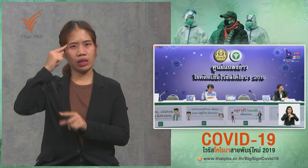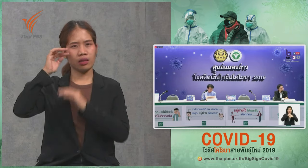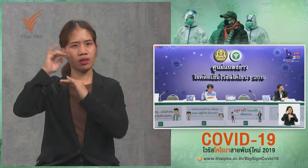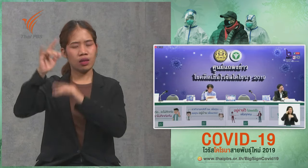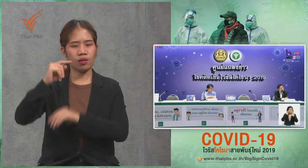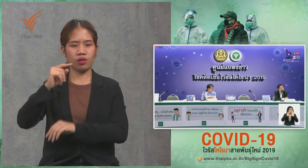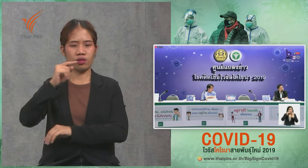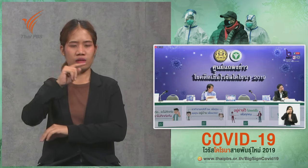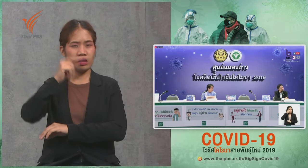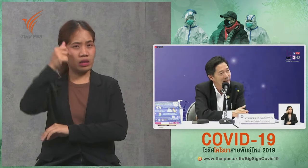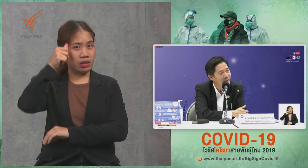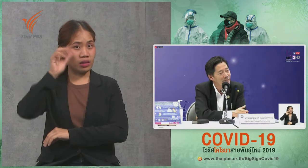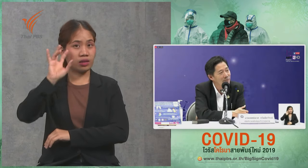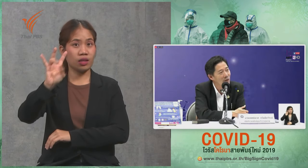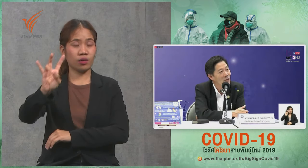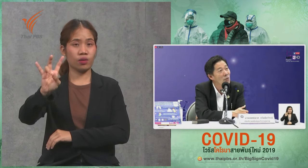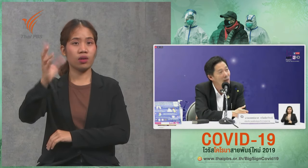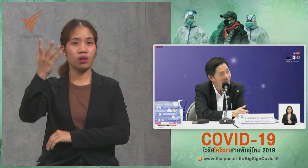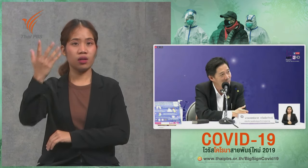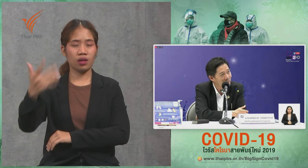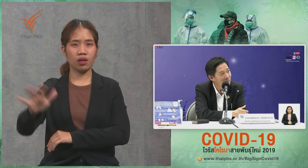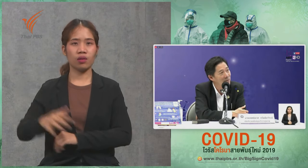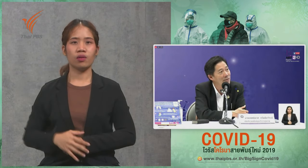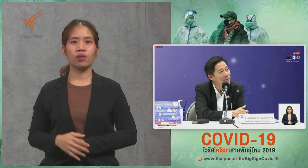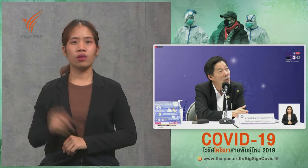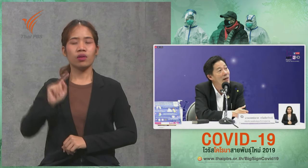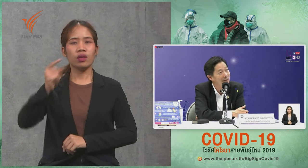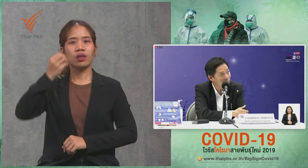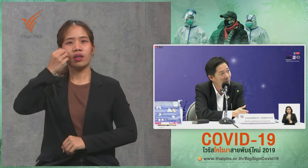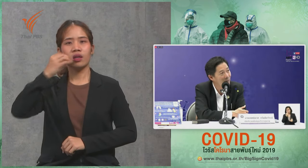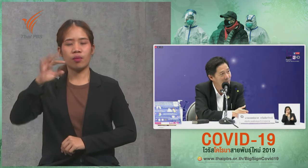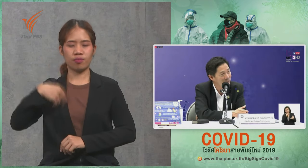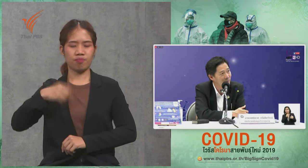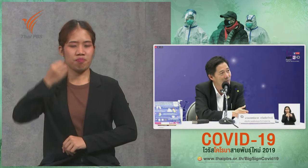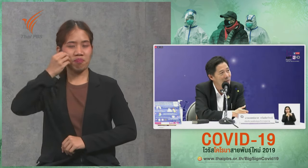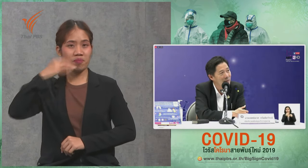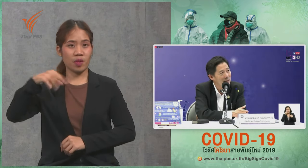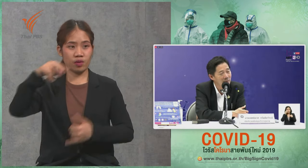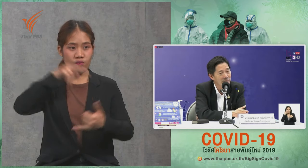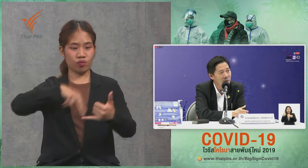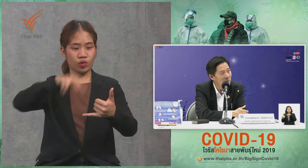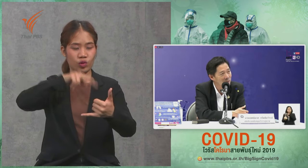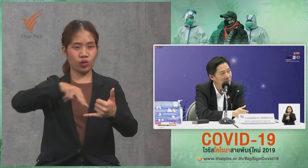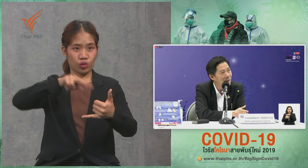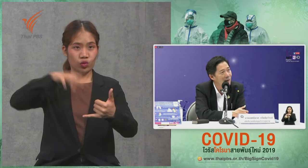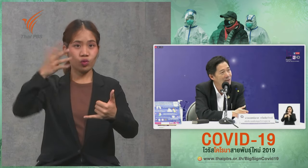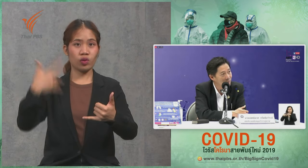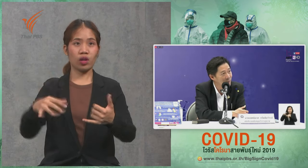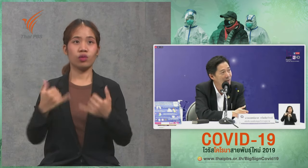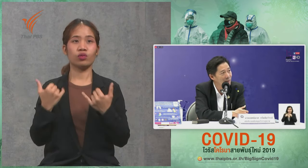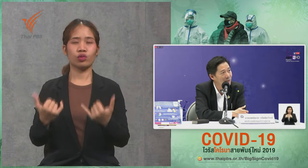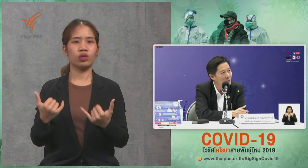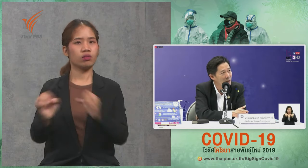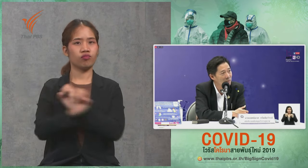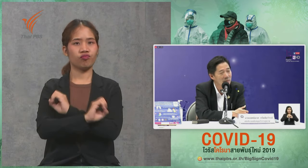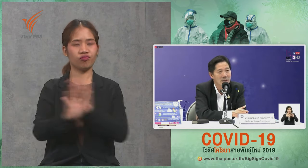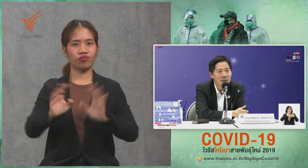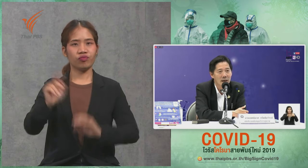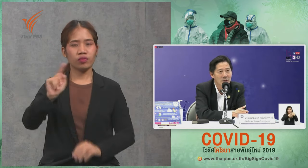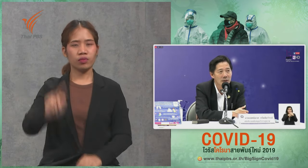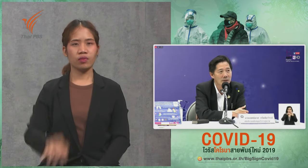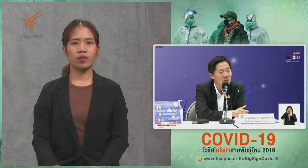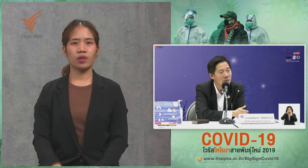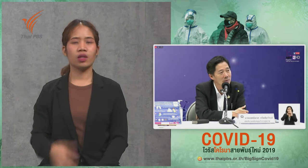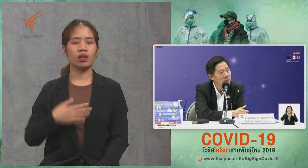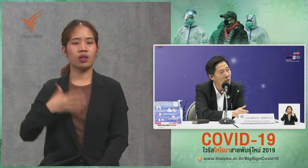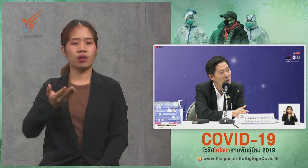7วันปั๊บพอสมควรแล้วจะให้กลับไปดูอาการที่บ้านนะครับแต่ปัจจุบันนี้ไกด์ไลน์ชัดเจนนะครับว่า